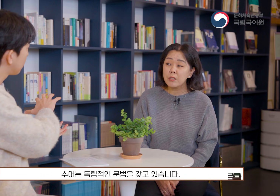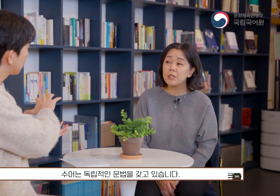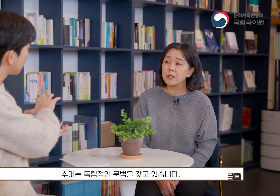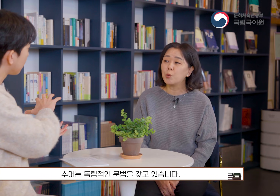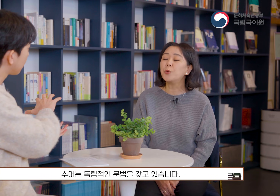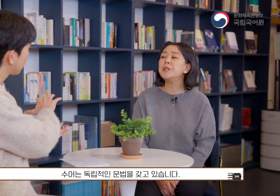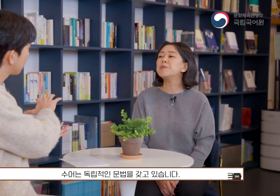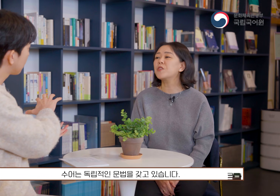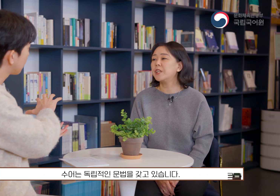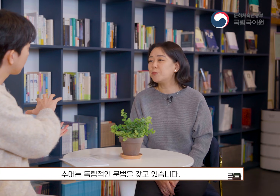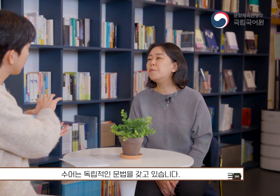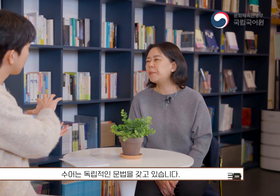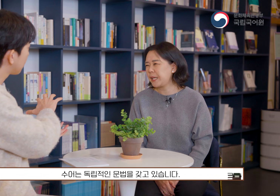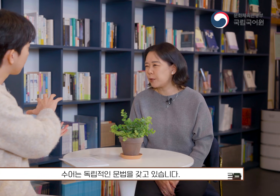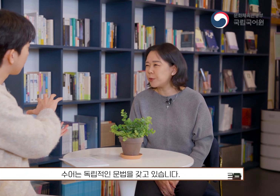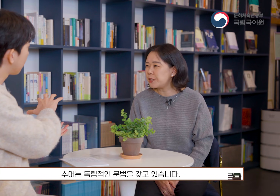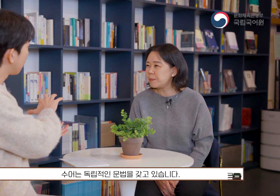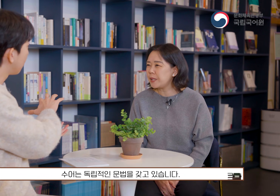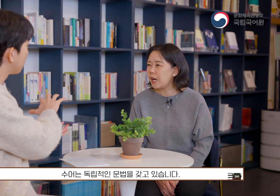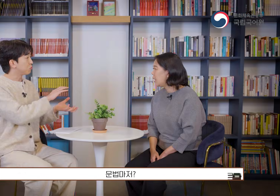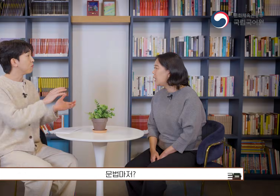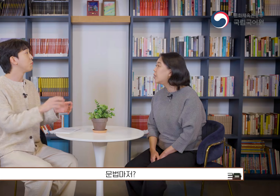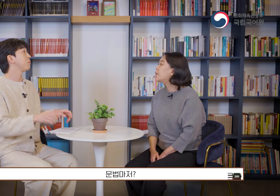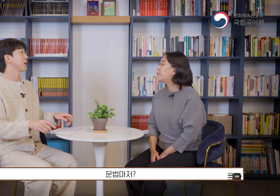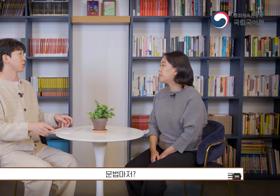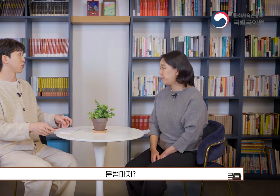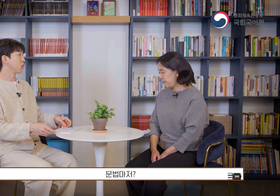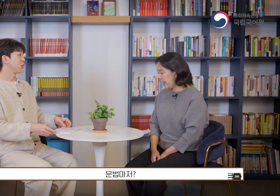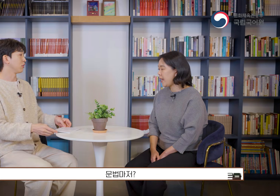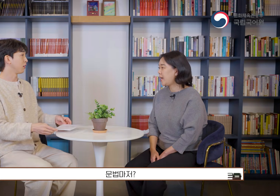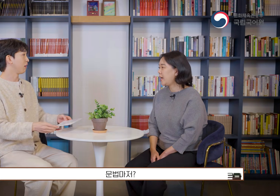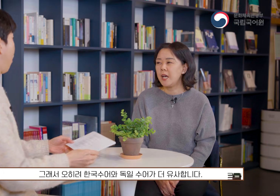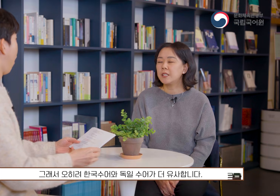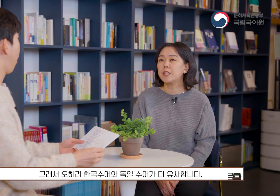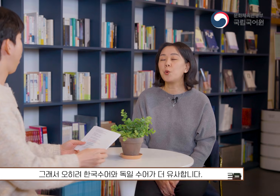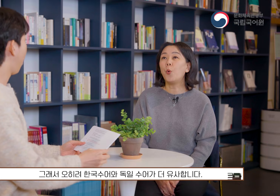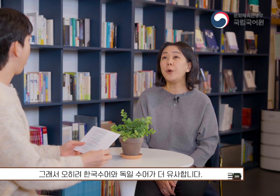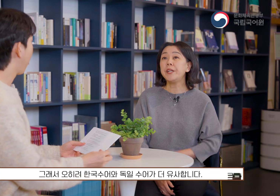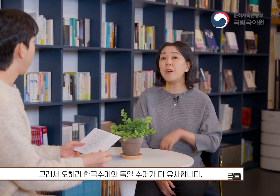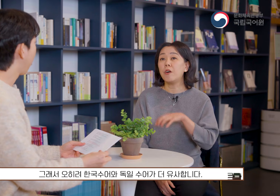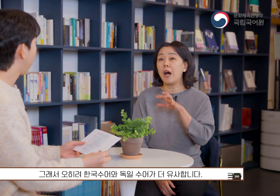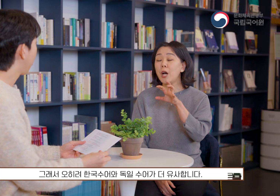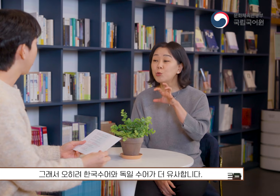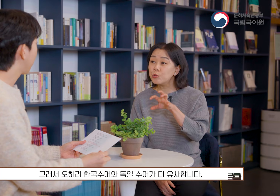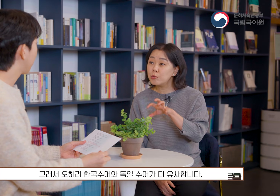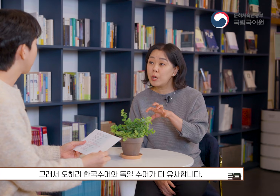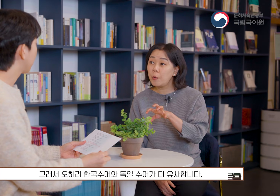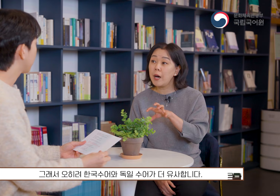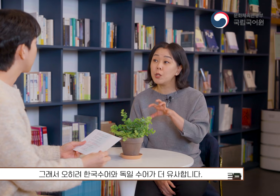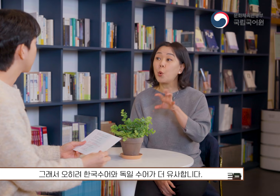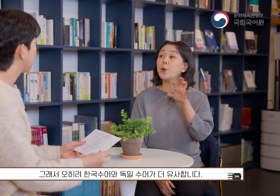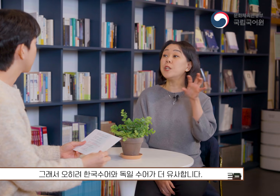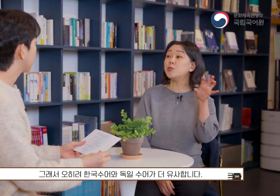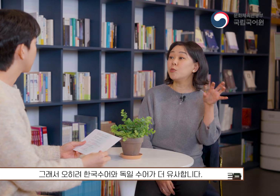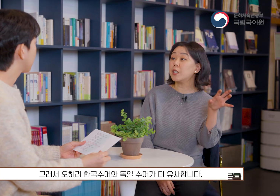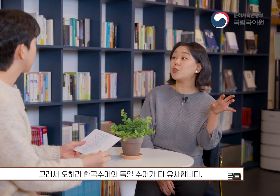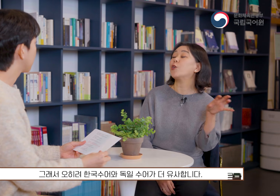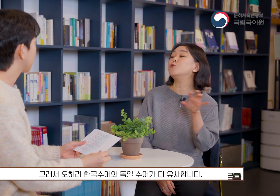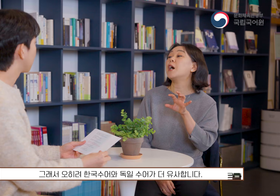수어는 네. 독립적인 문법을 갖고 있습니다. 문법마저. 네. 그래서 오히려 한국 수어와 독일 수어가 더